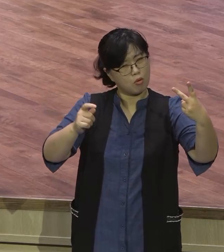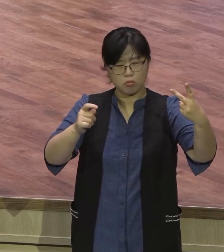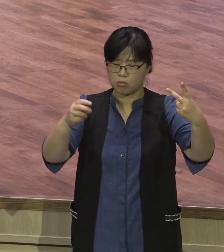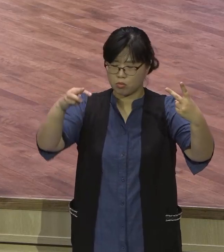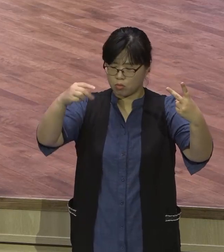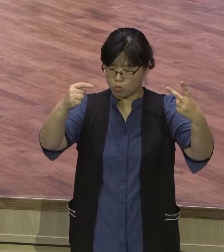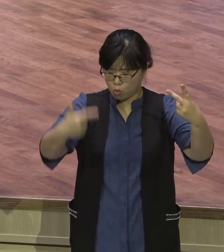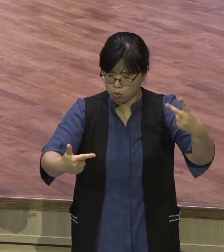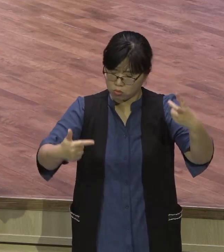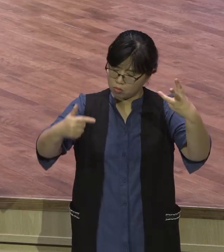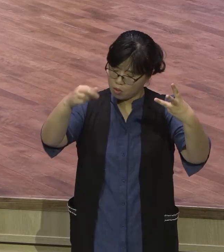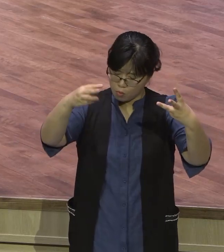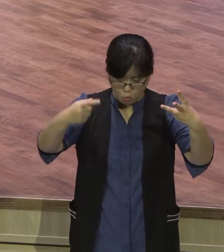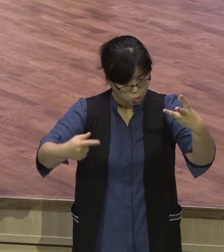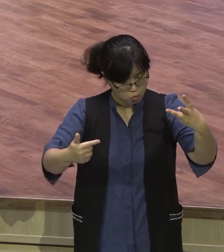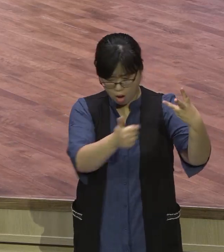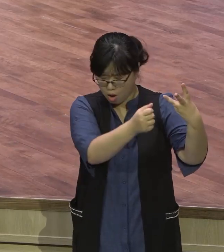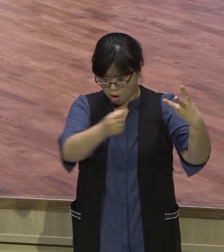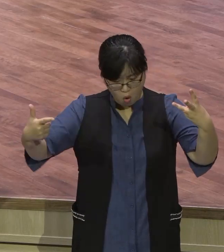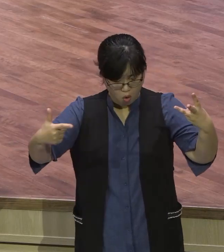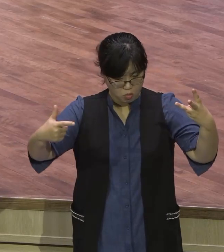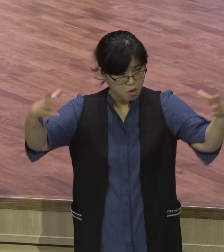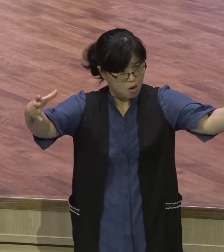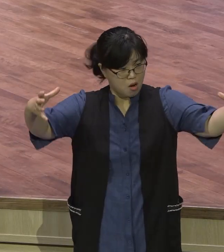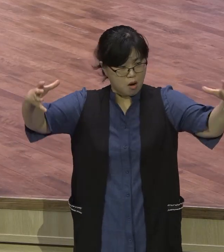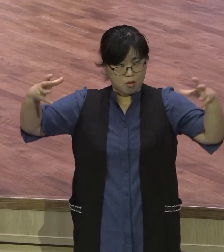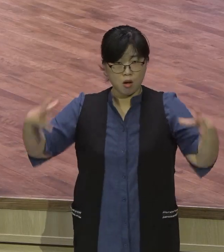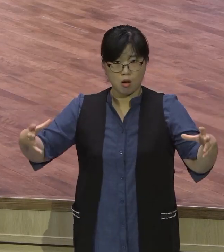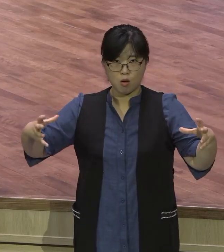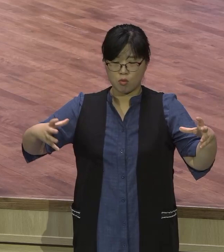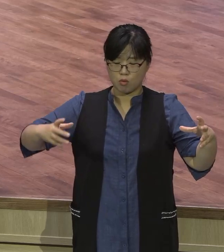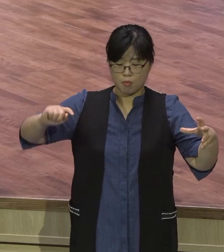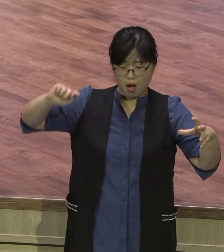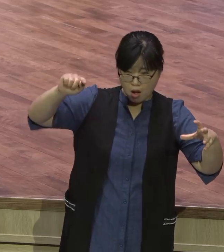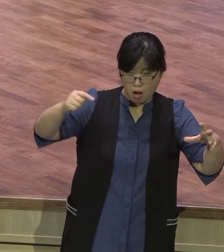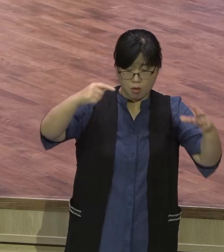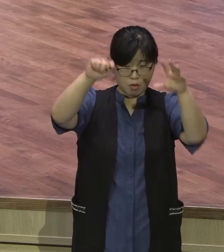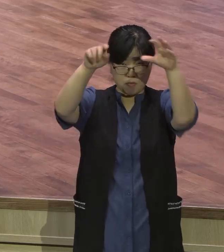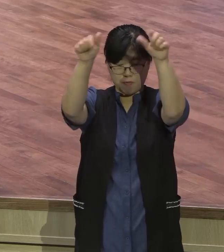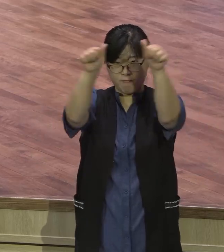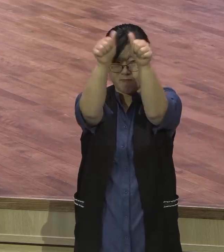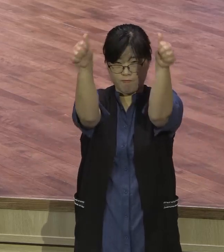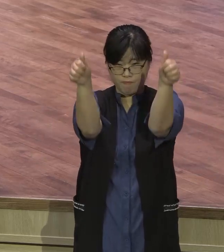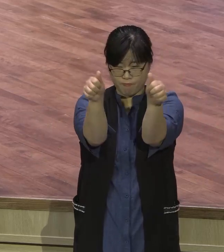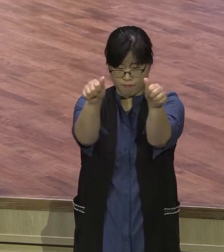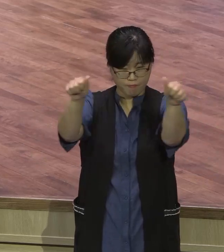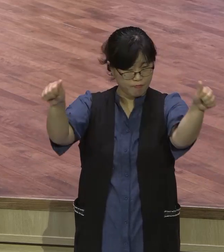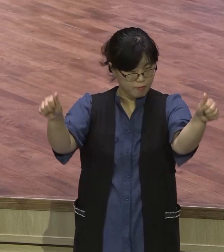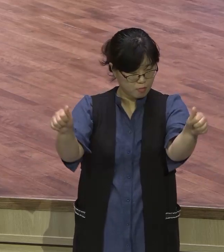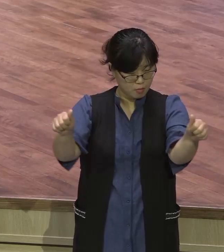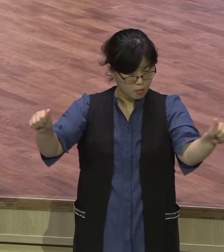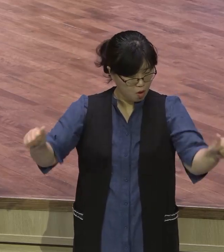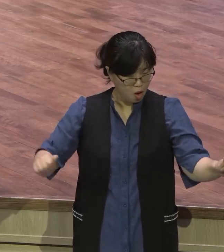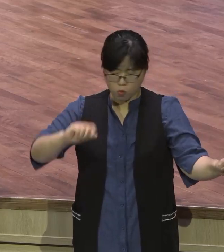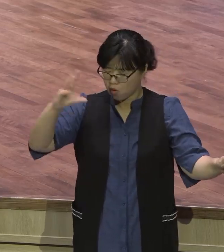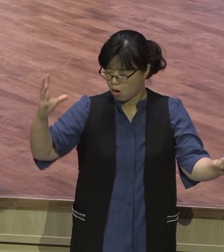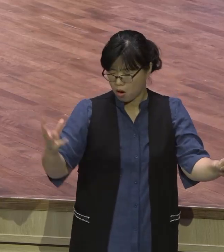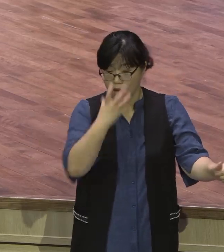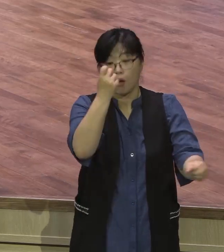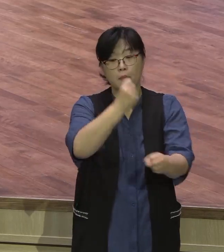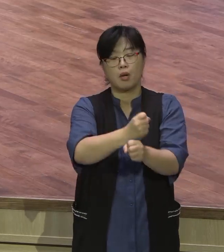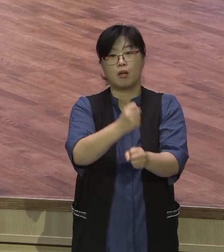우상을 만들었는지 내가 이해가 안 갈 정도로 그러니까 어마어마하게 참 복을 달라고 헛된 일을